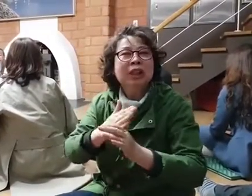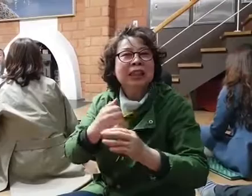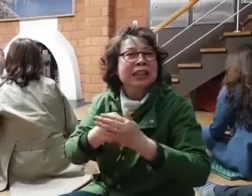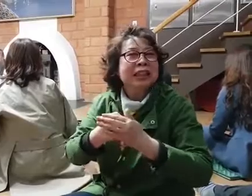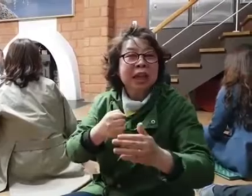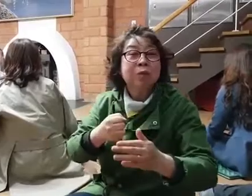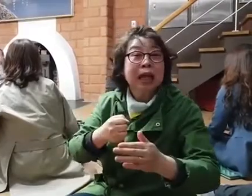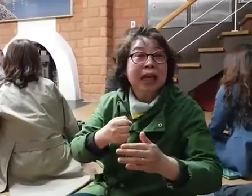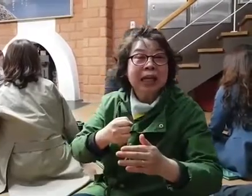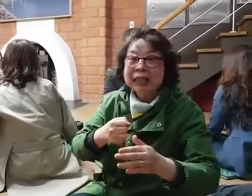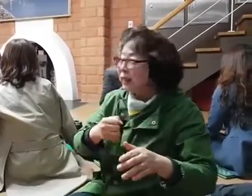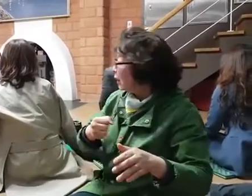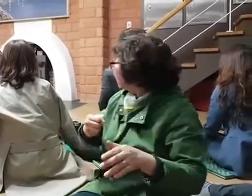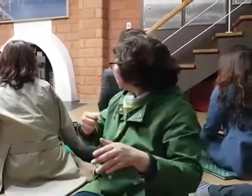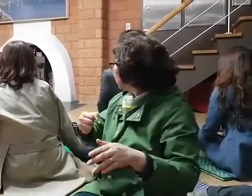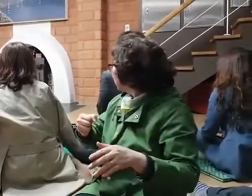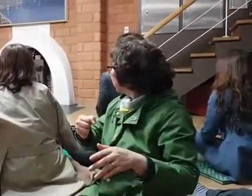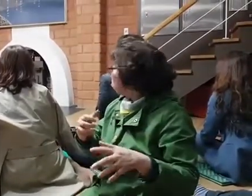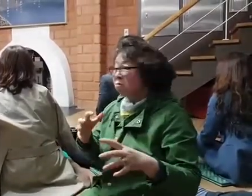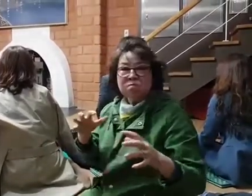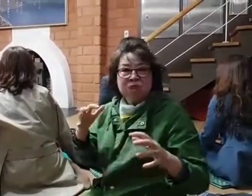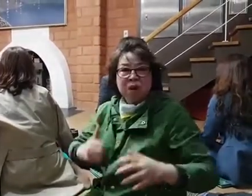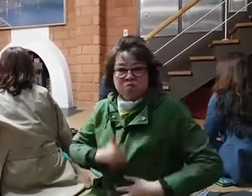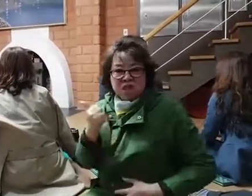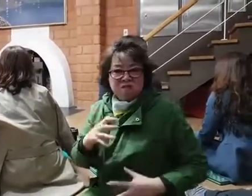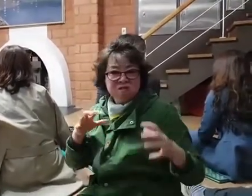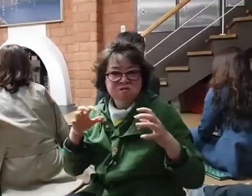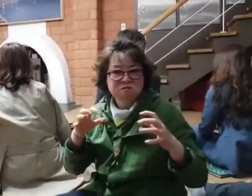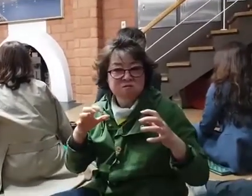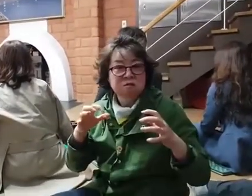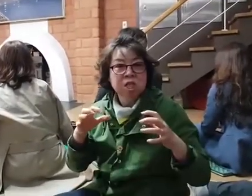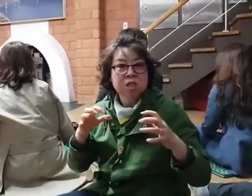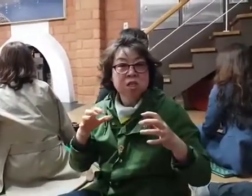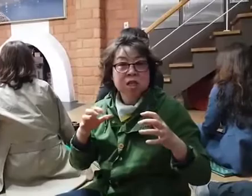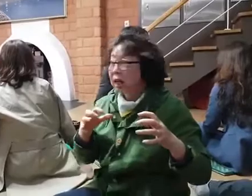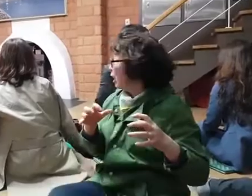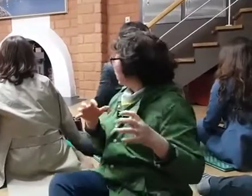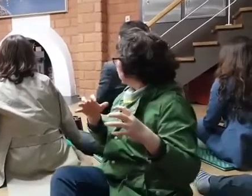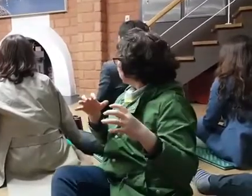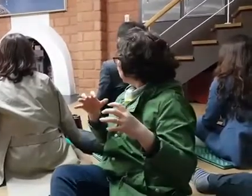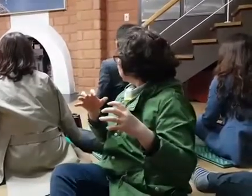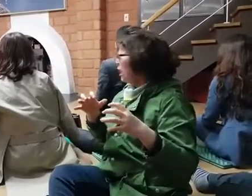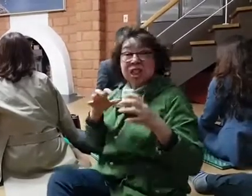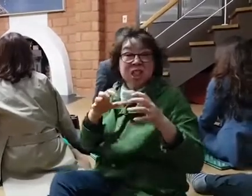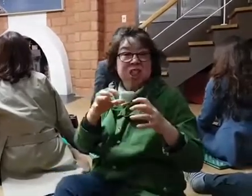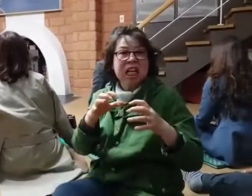그래서 이제 막 이렇게 막 꿀따고 나면 이렇게 할 거야. 이렇게 하고 막 하는 거는